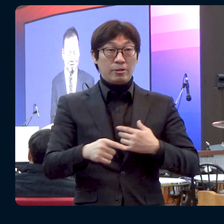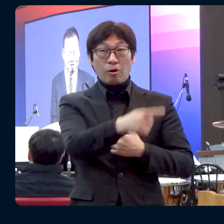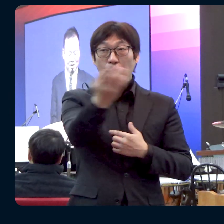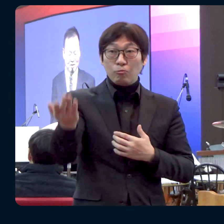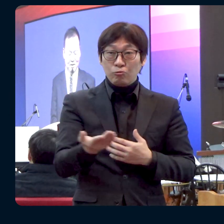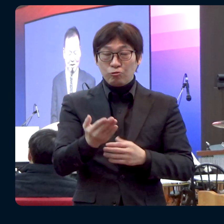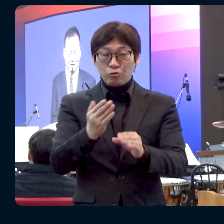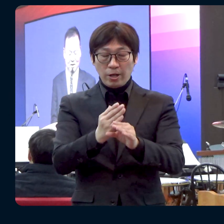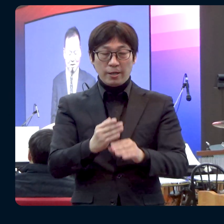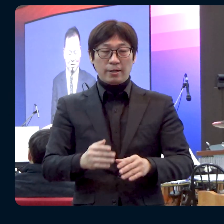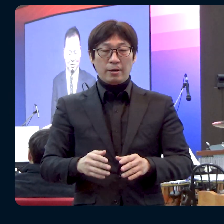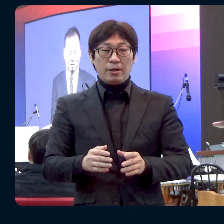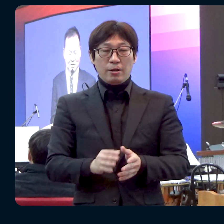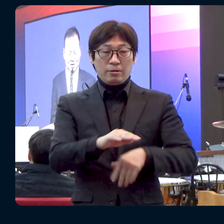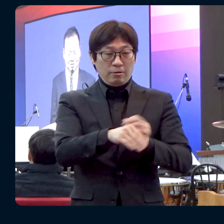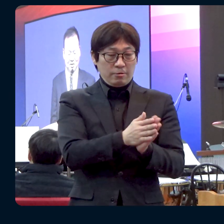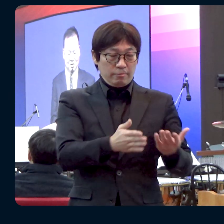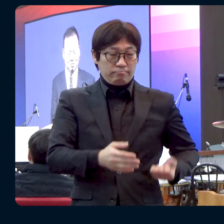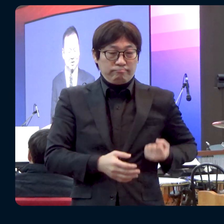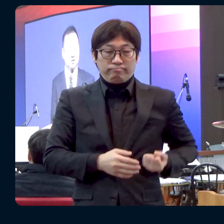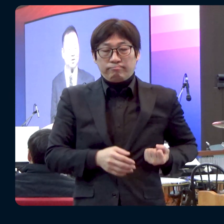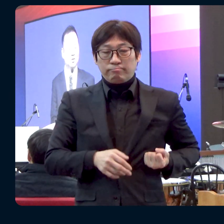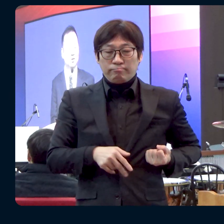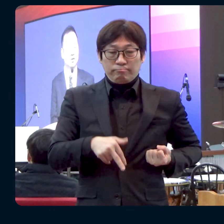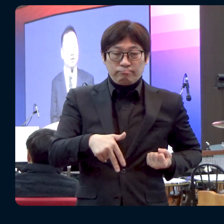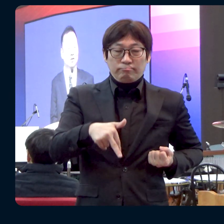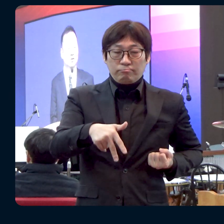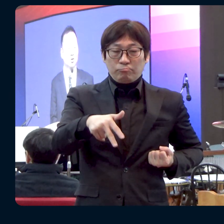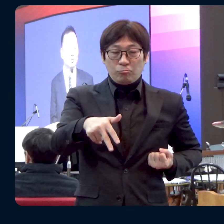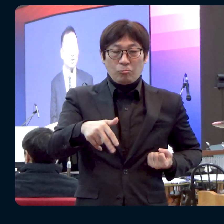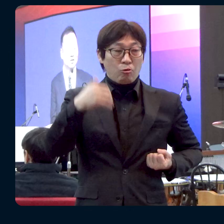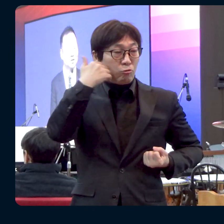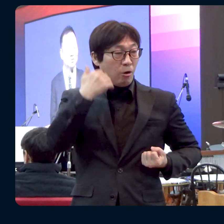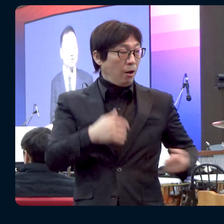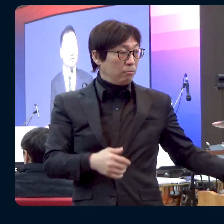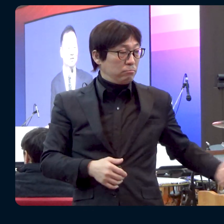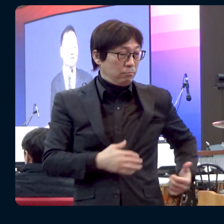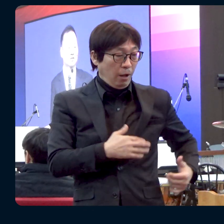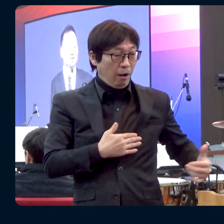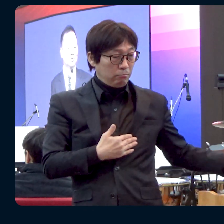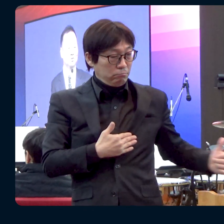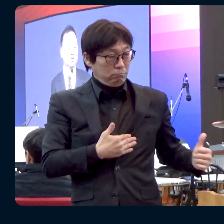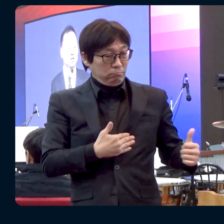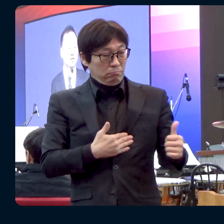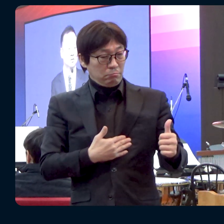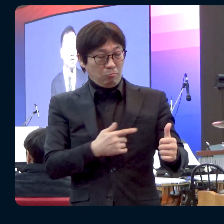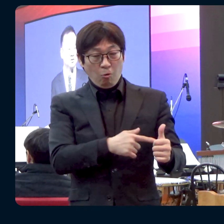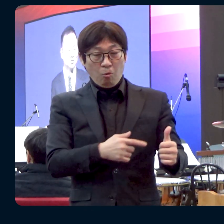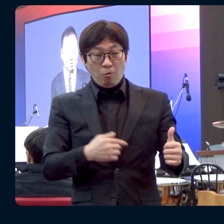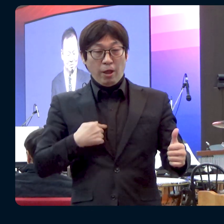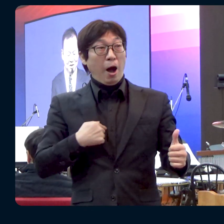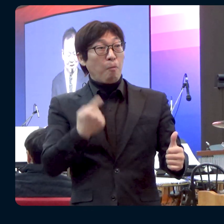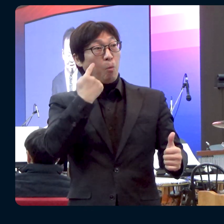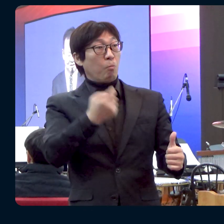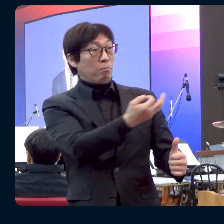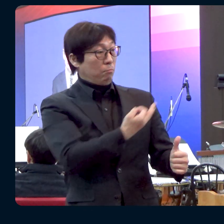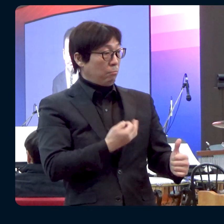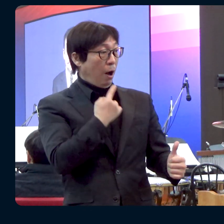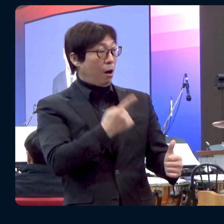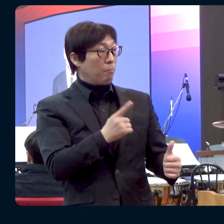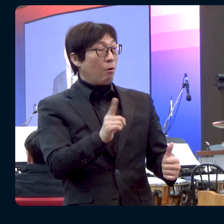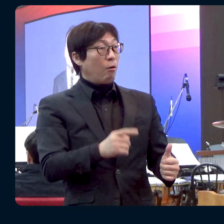교회 예배드리러 가는데 어떤 사람이 계속 따라오면서 여러분, 이 사람들은 지극히 높으신 하나님의